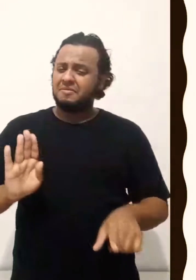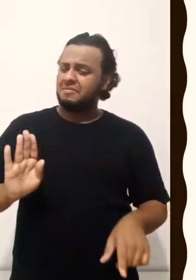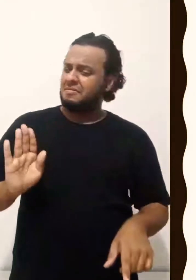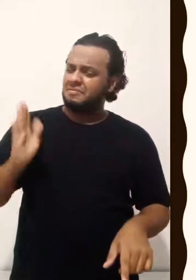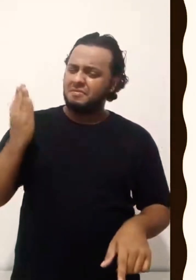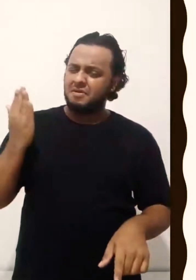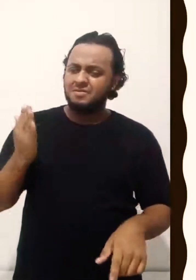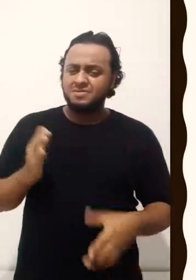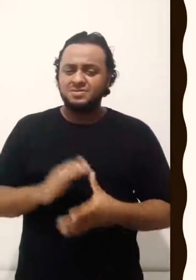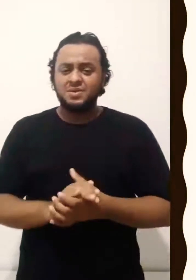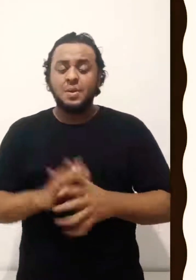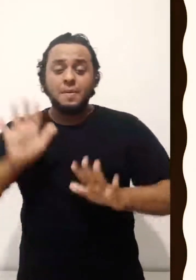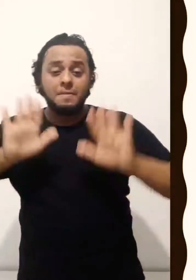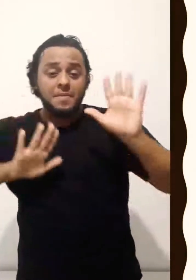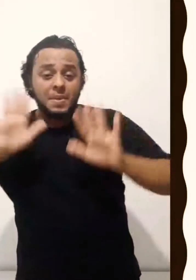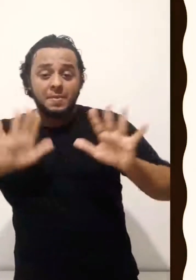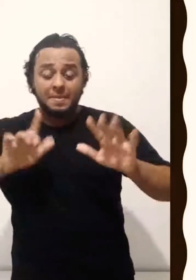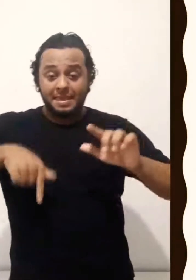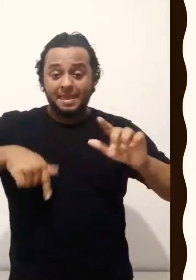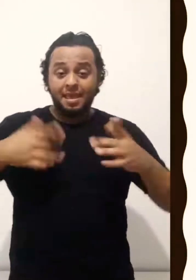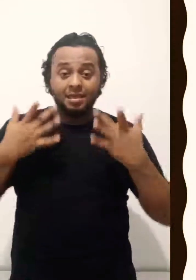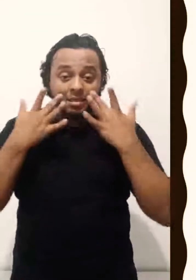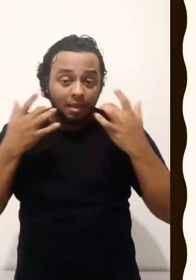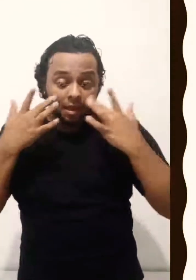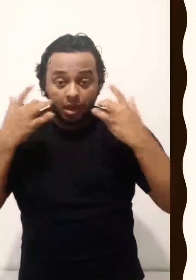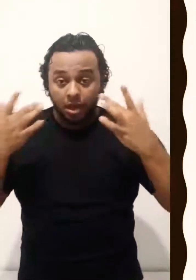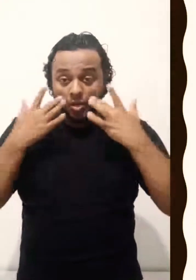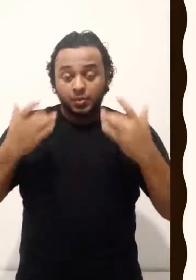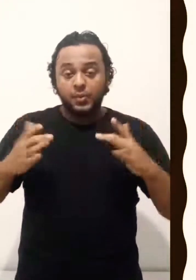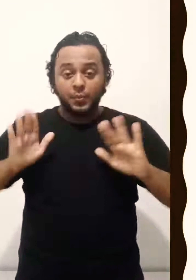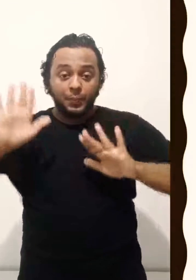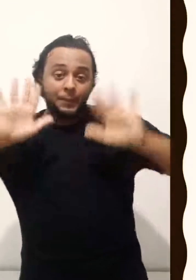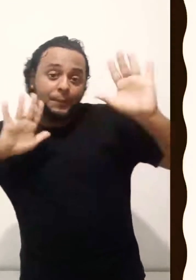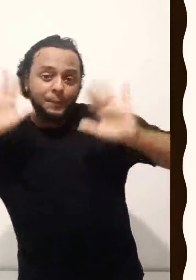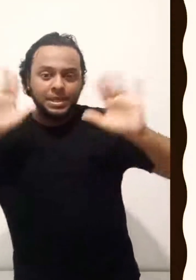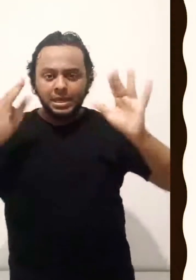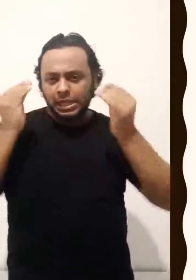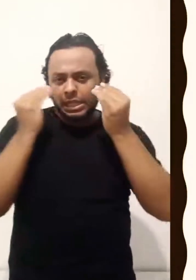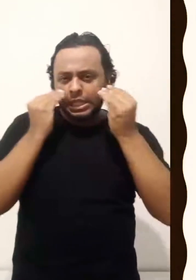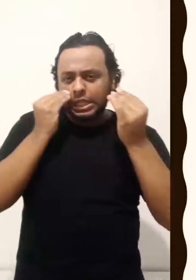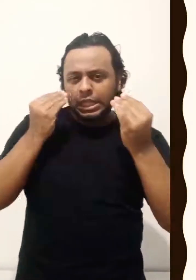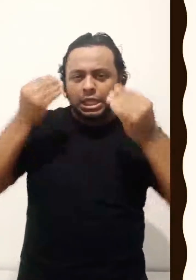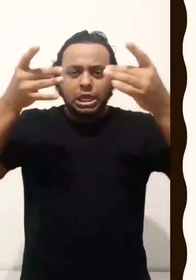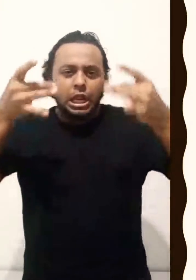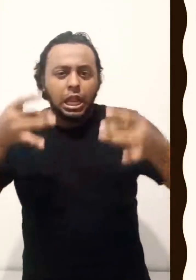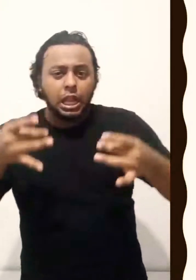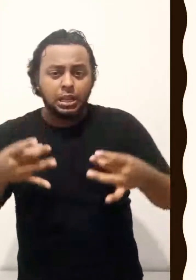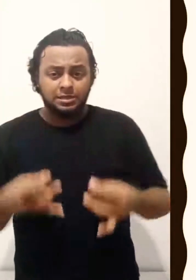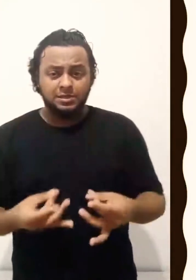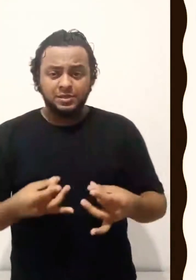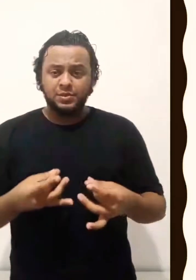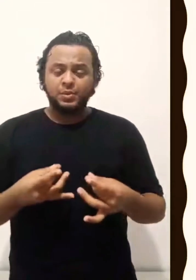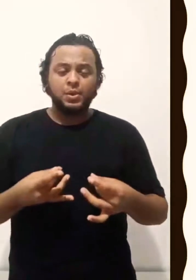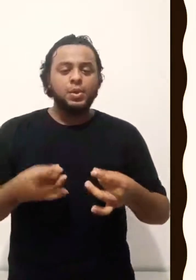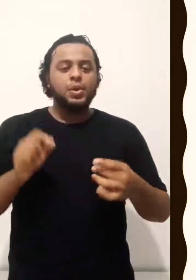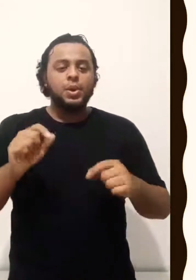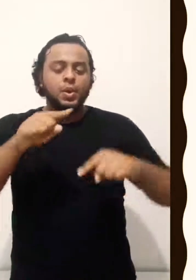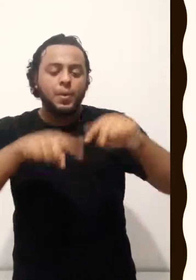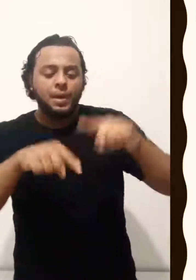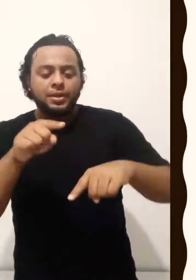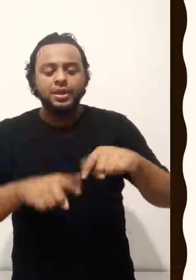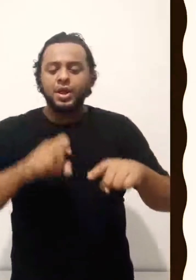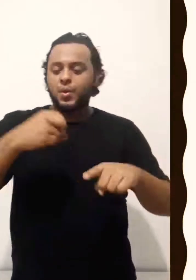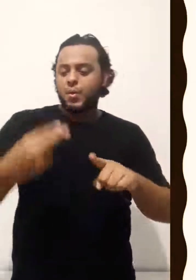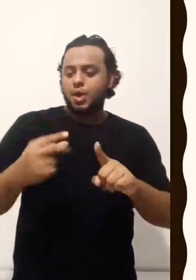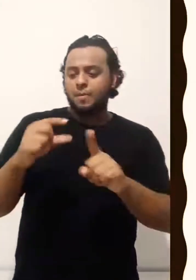para a mímica é um recurso de teatro e a mímica ela tenta descrever, né, um objeto,